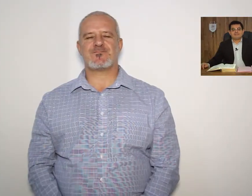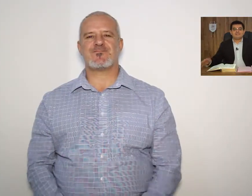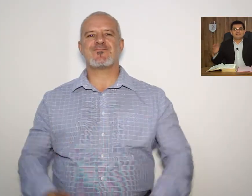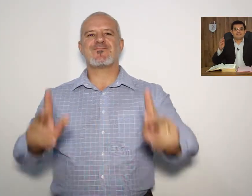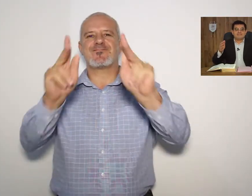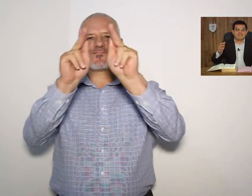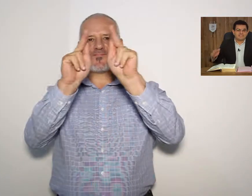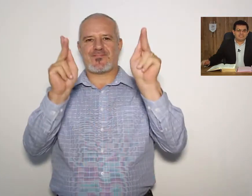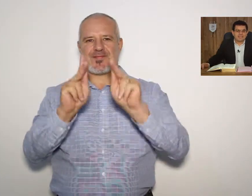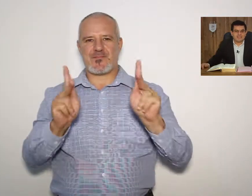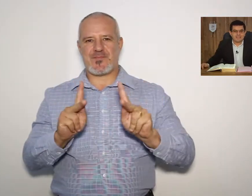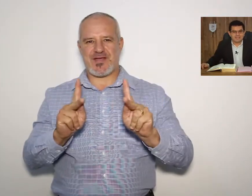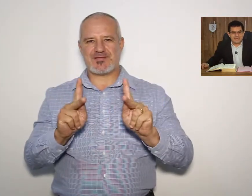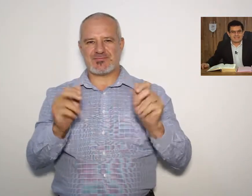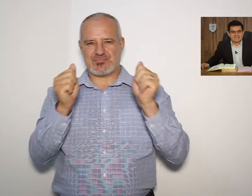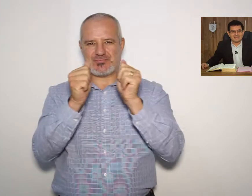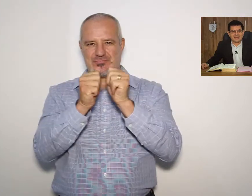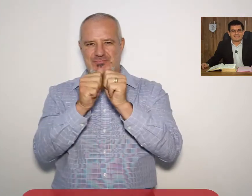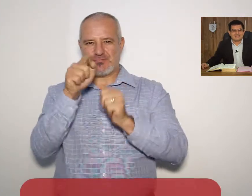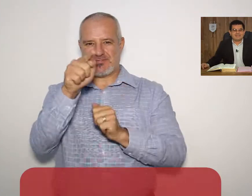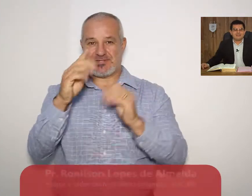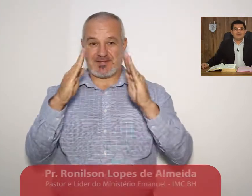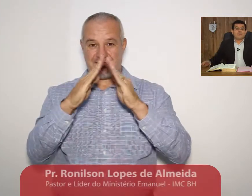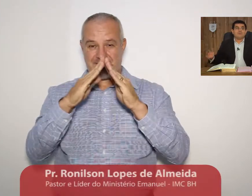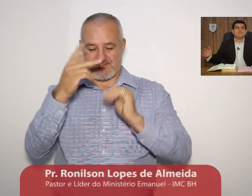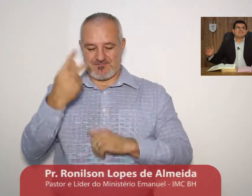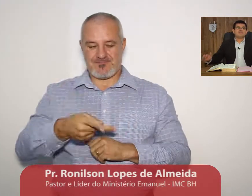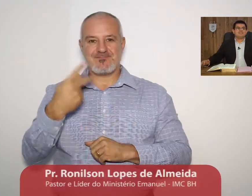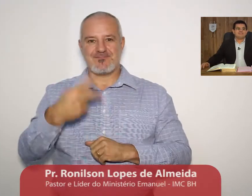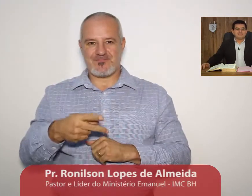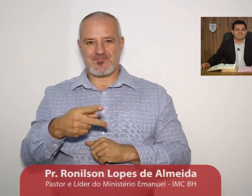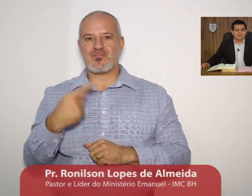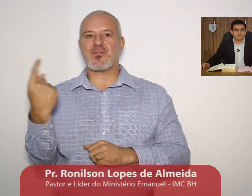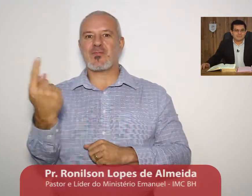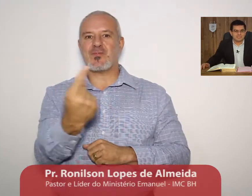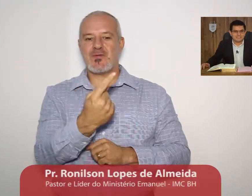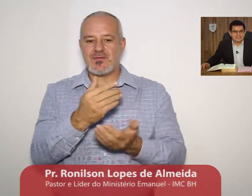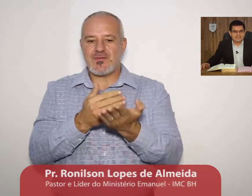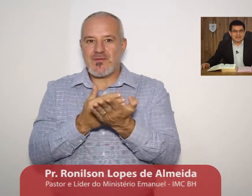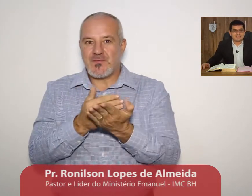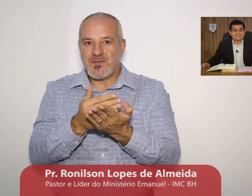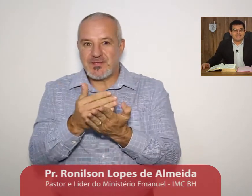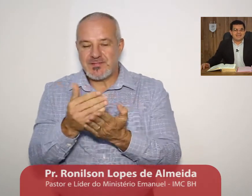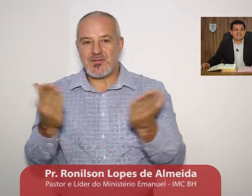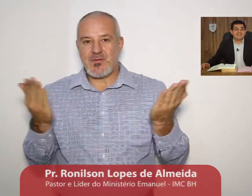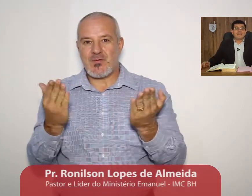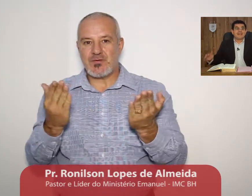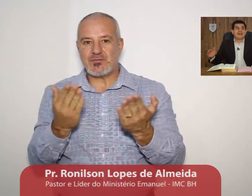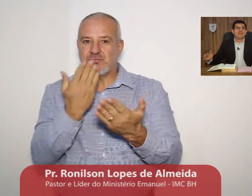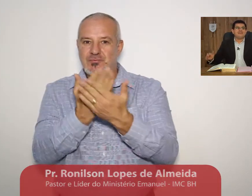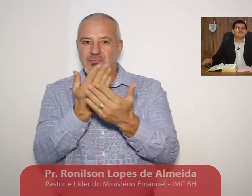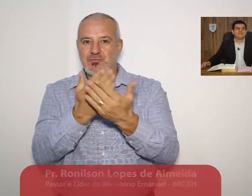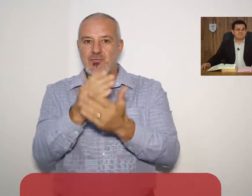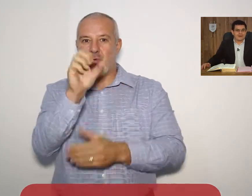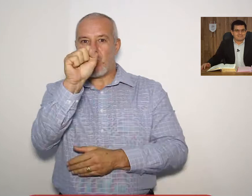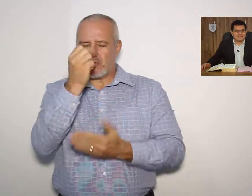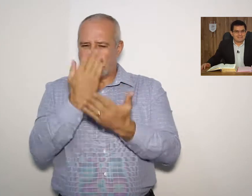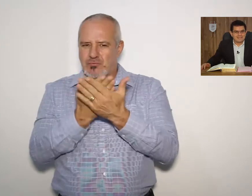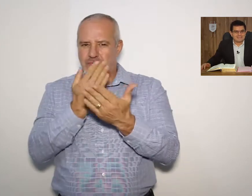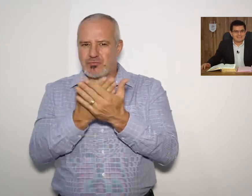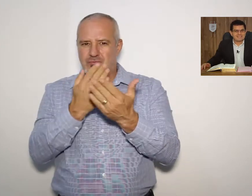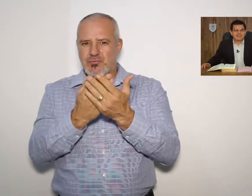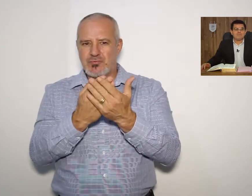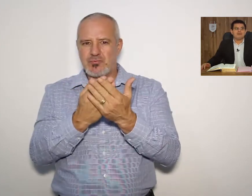Que a paz esteja nesta casa. Nós estamos iniciando hoje a série Lares de